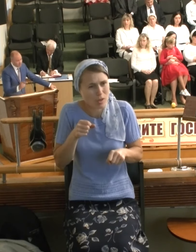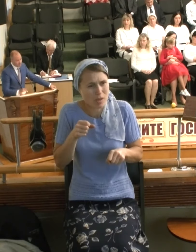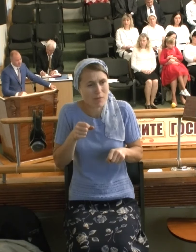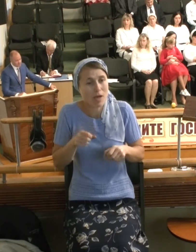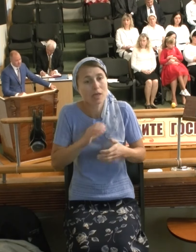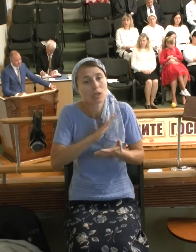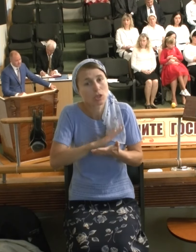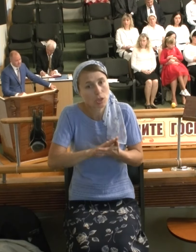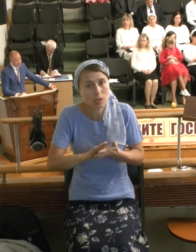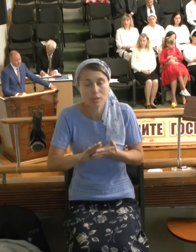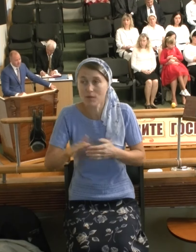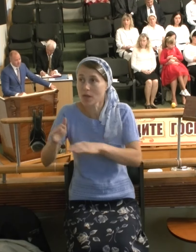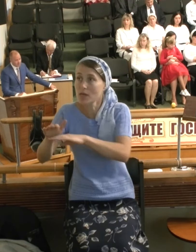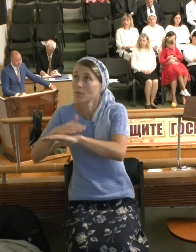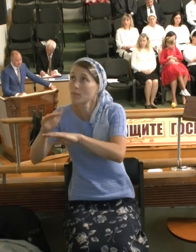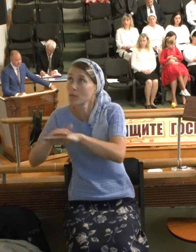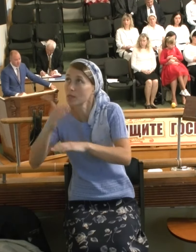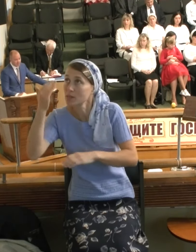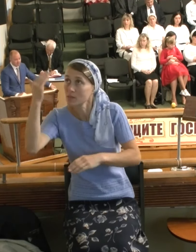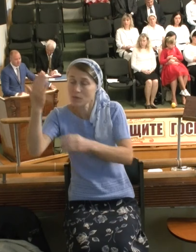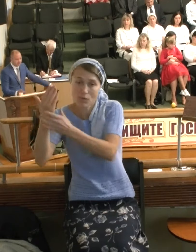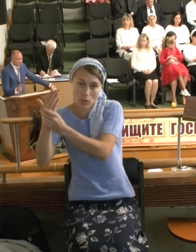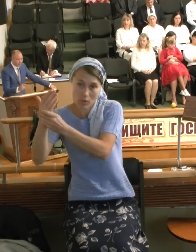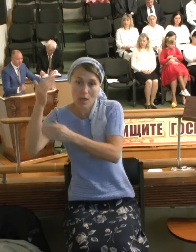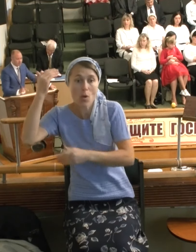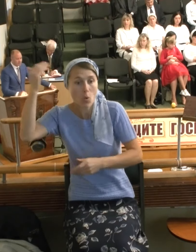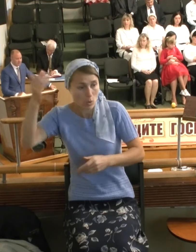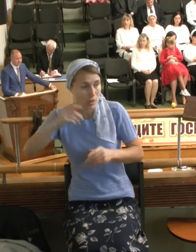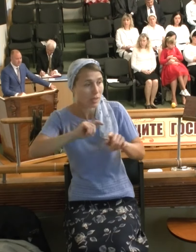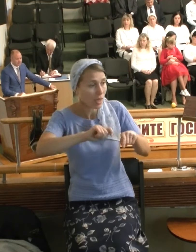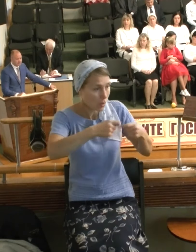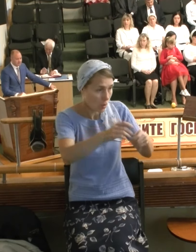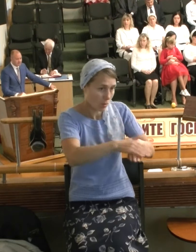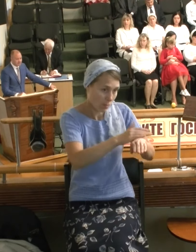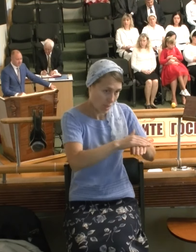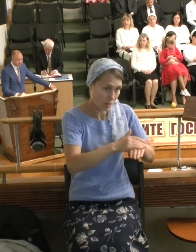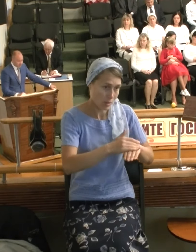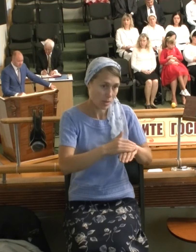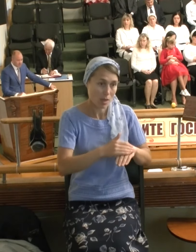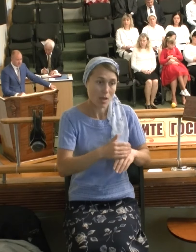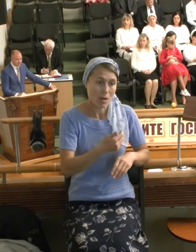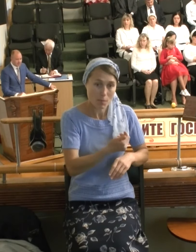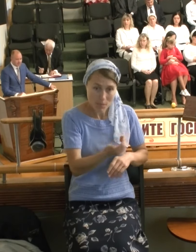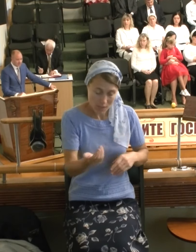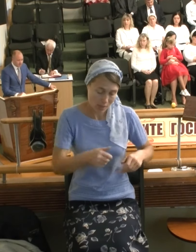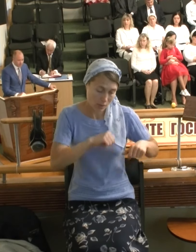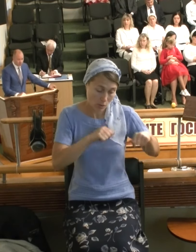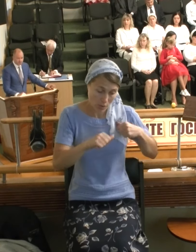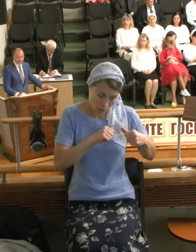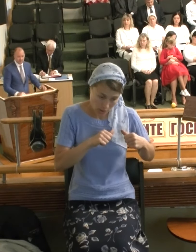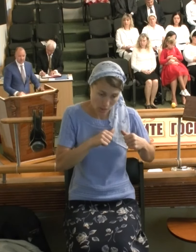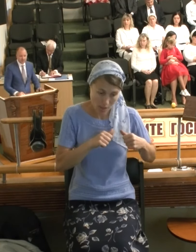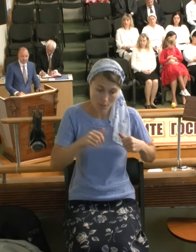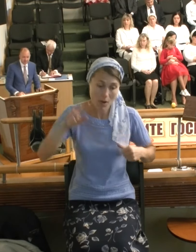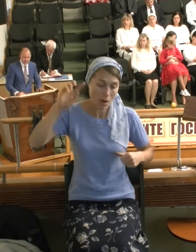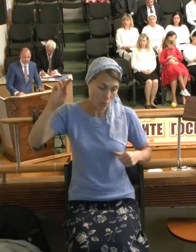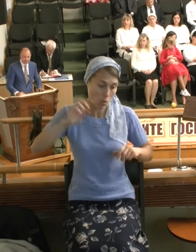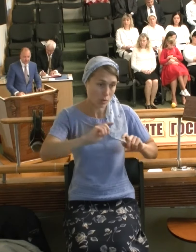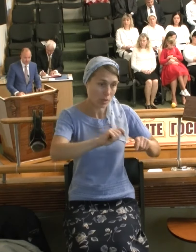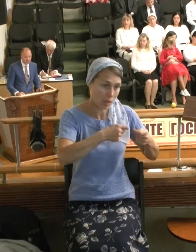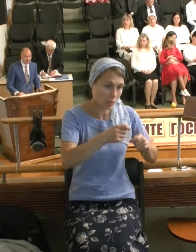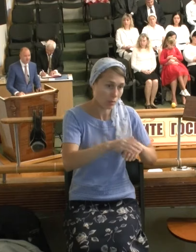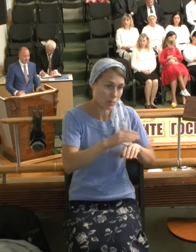Он дает ее. Мы согрешаем, и Он милует нас, когда наши сердца сокрушенные перед